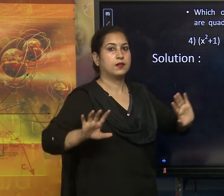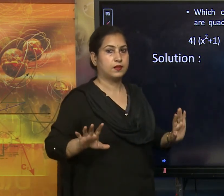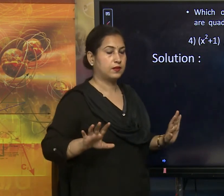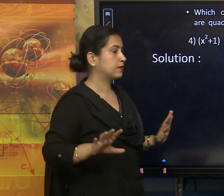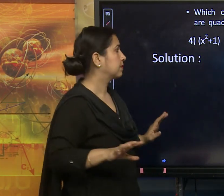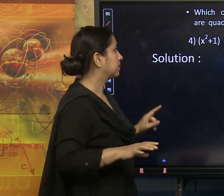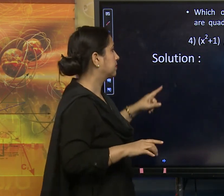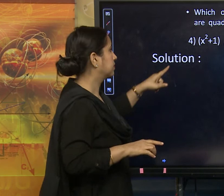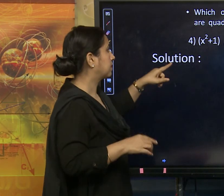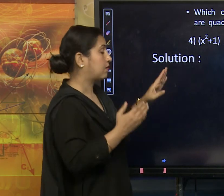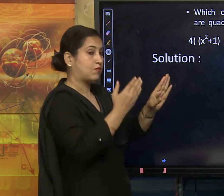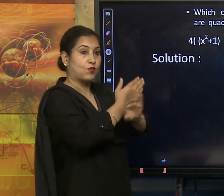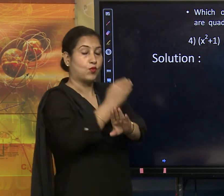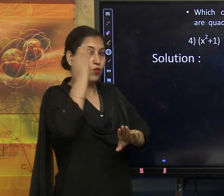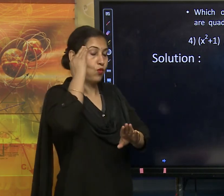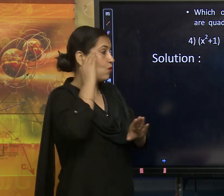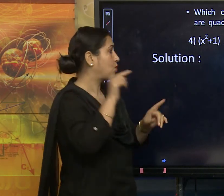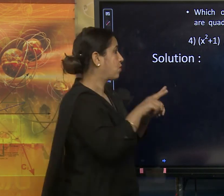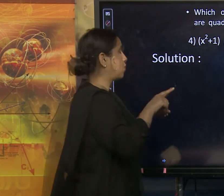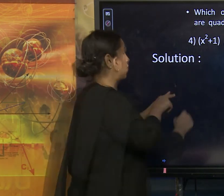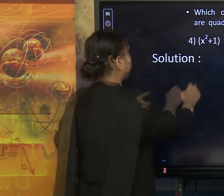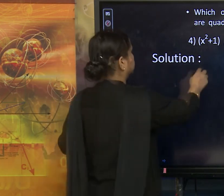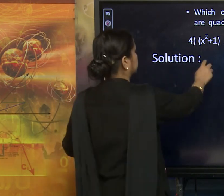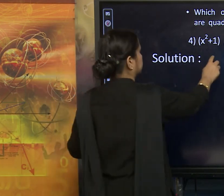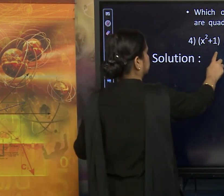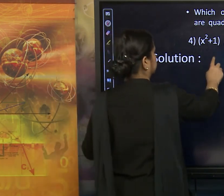चौथे सवाल में देखिए डिवाइड का निशान है।